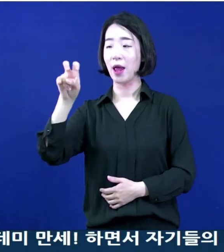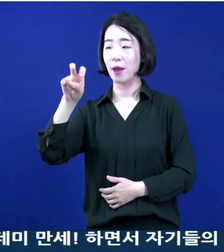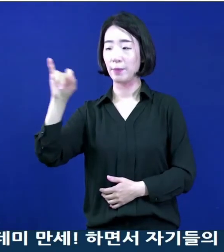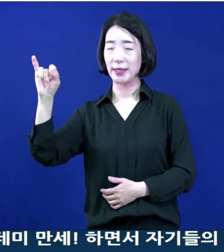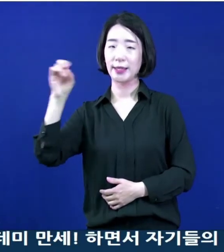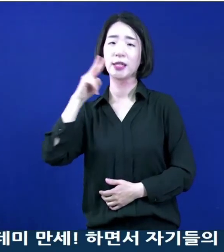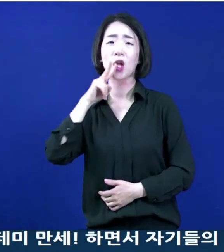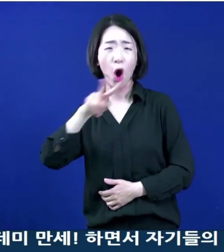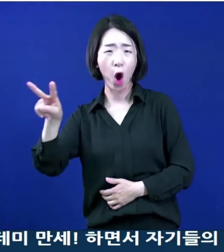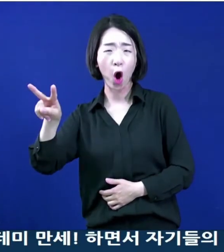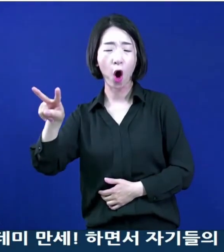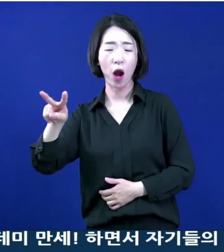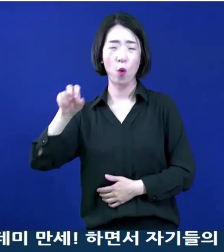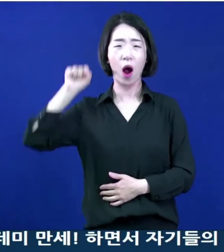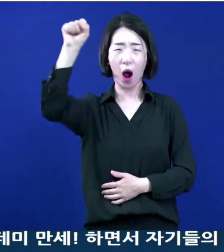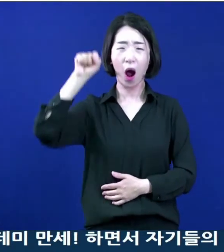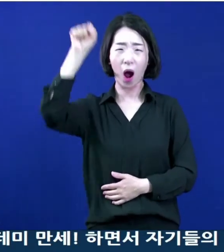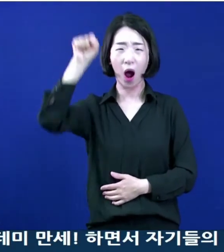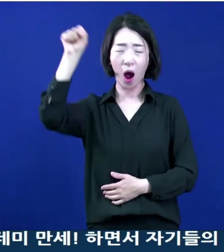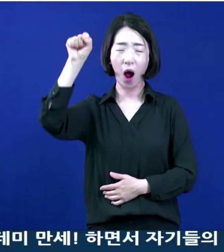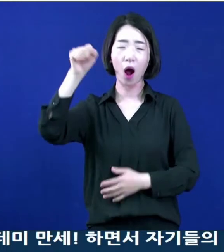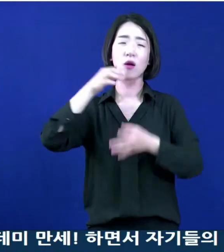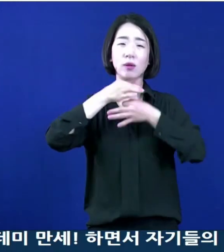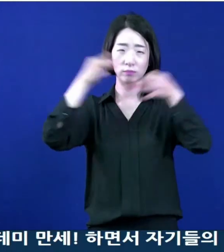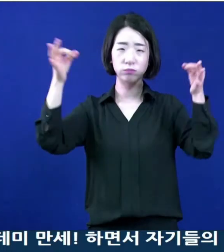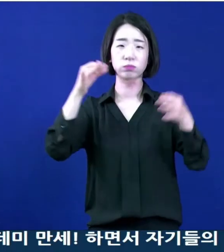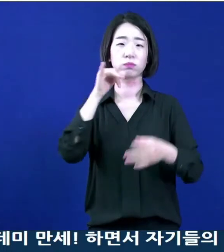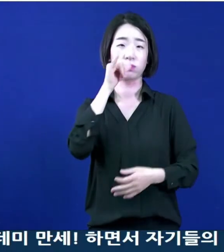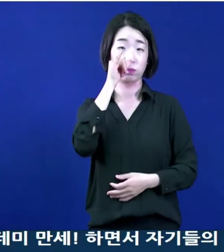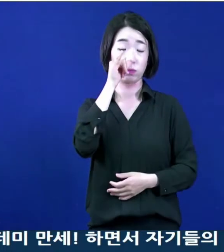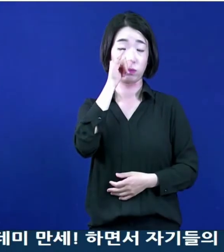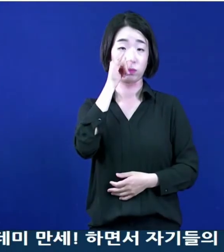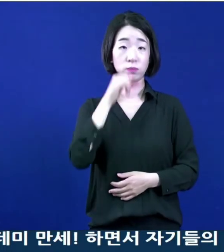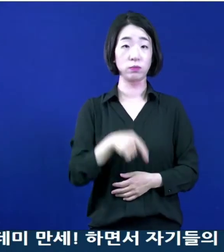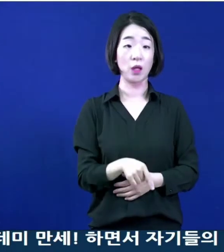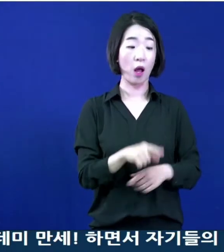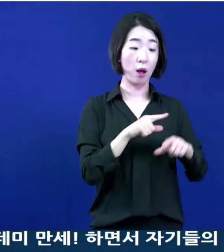이것이 일부 사람들에 의해서 시작된